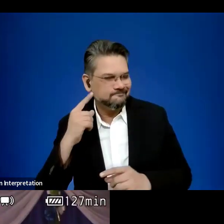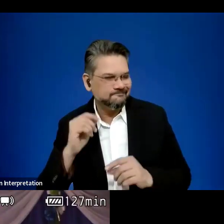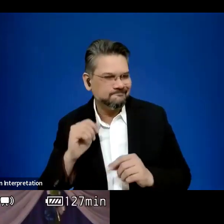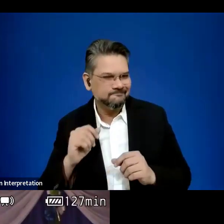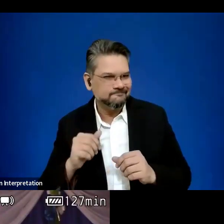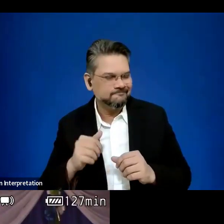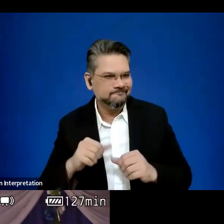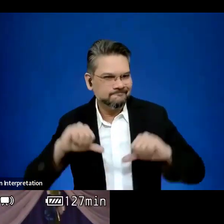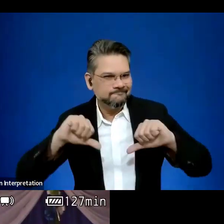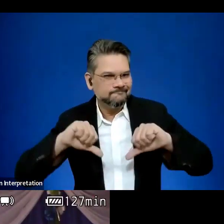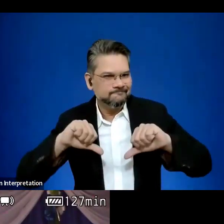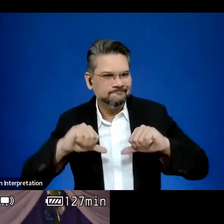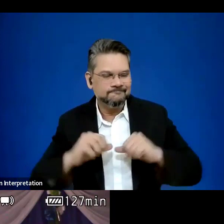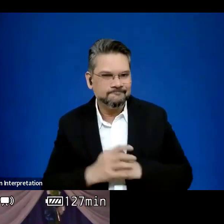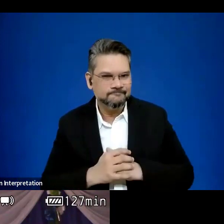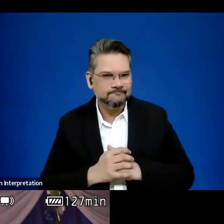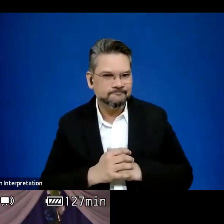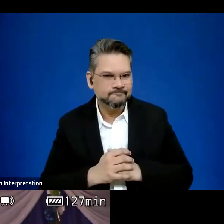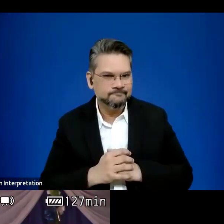哦，声音非常的小，罗宾呢？